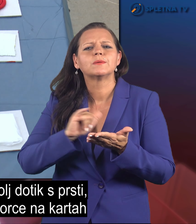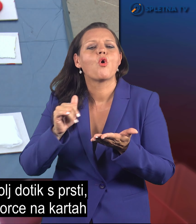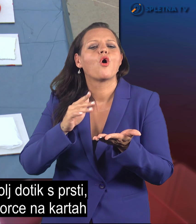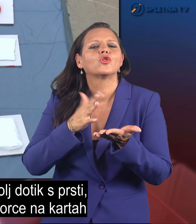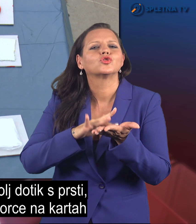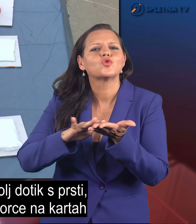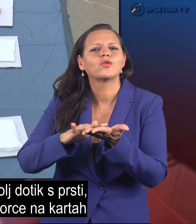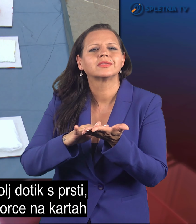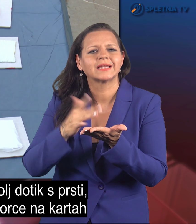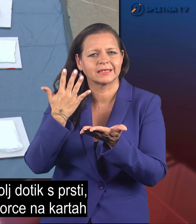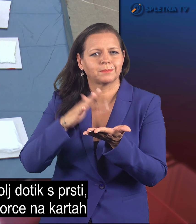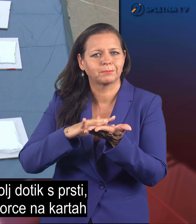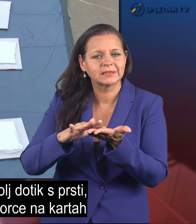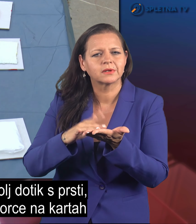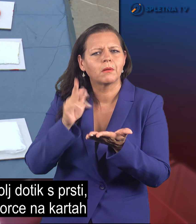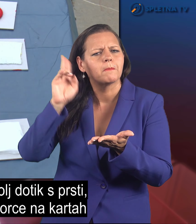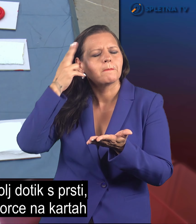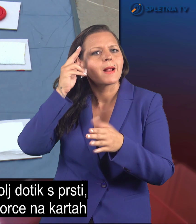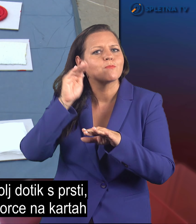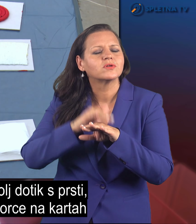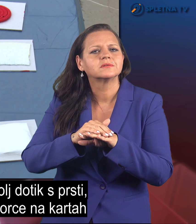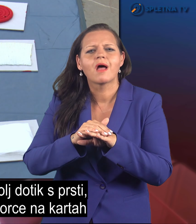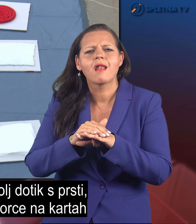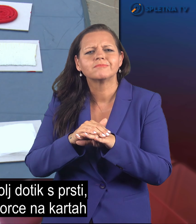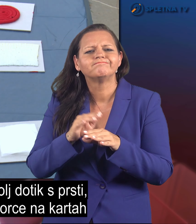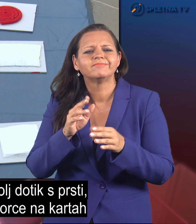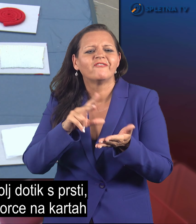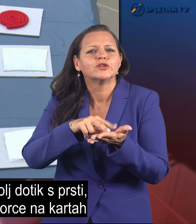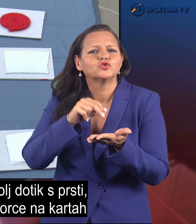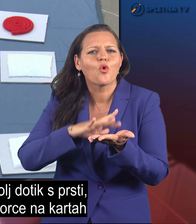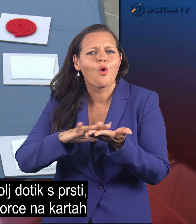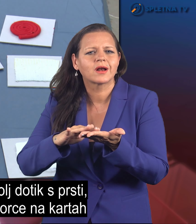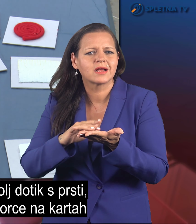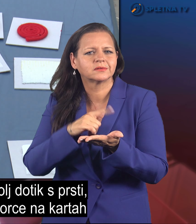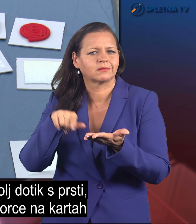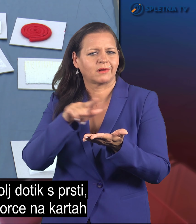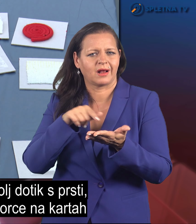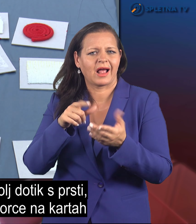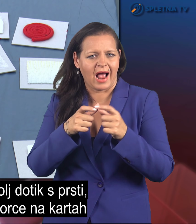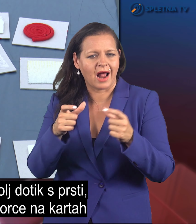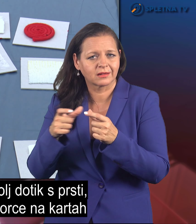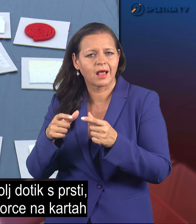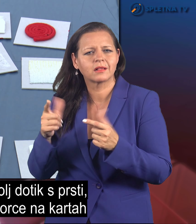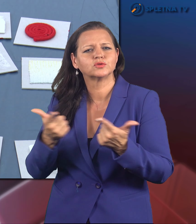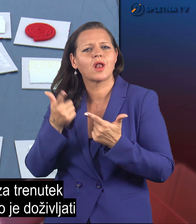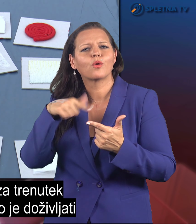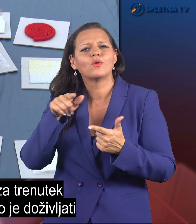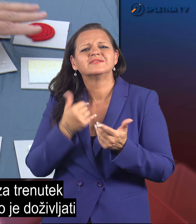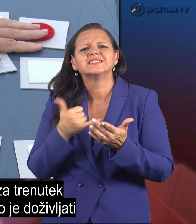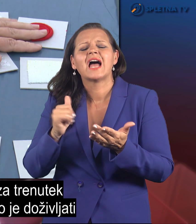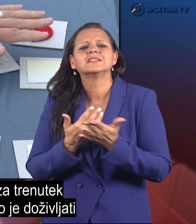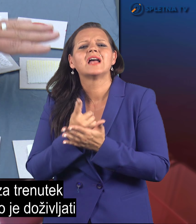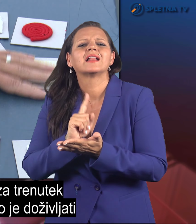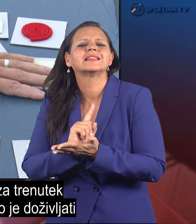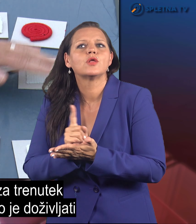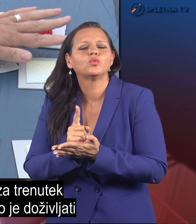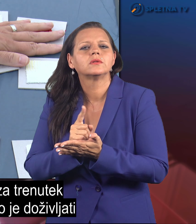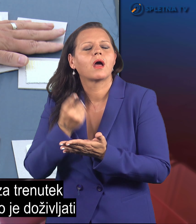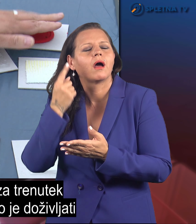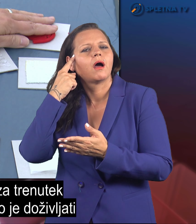Uporabljali smo zgolj dotik s prsti, da bi prepoznali vzorce na kartah in si tako vsaj za trenutek predstavljali, kako